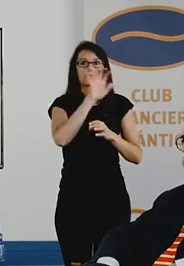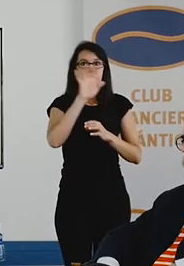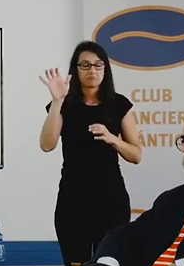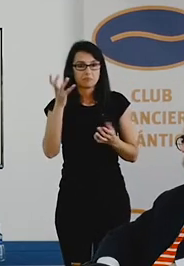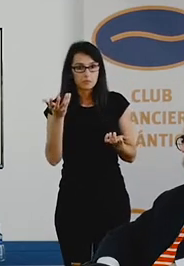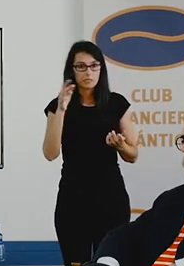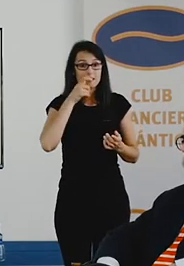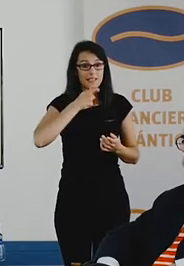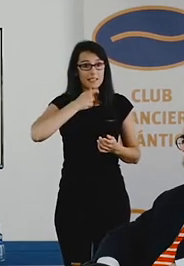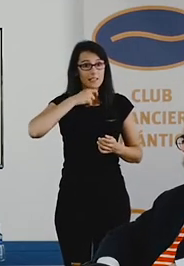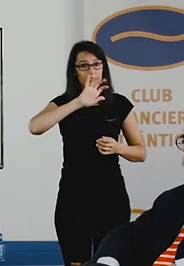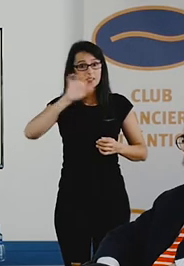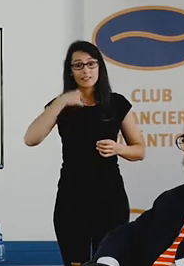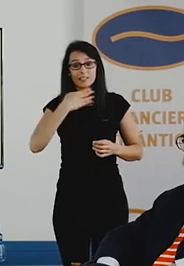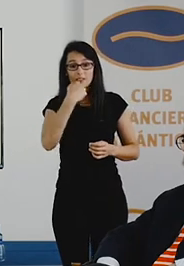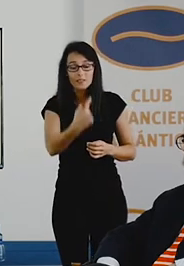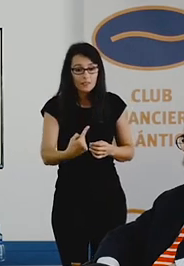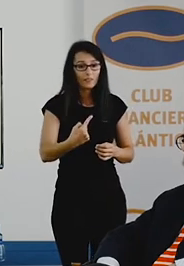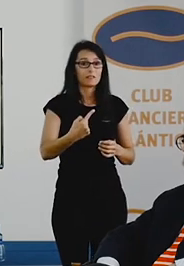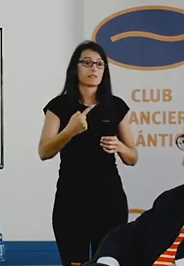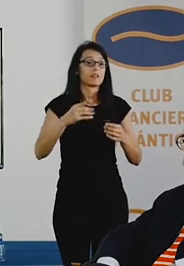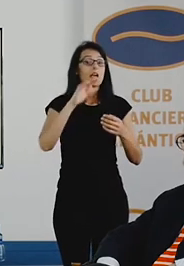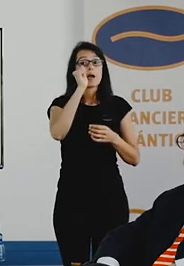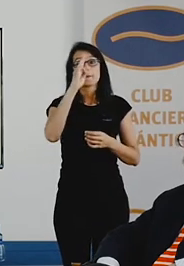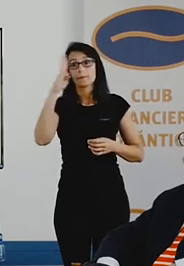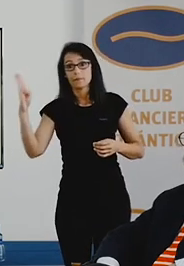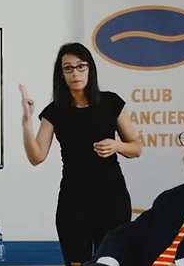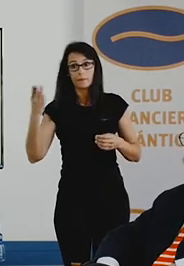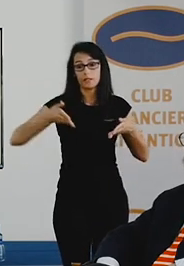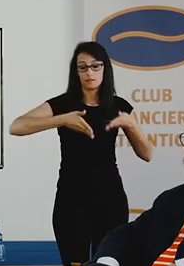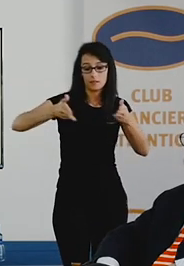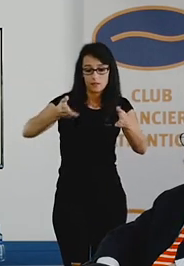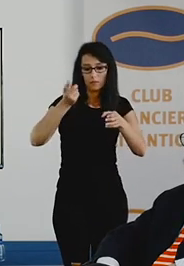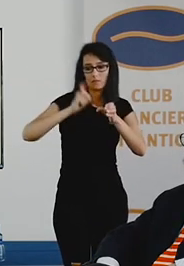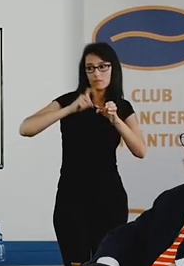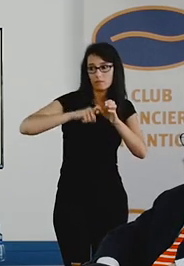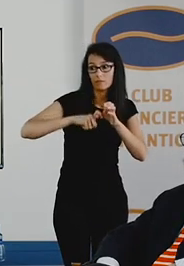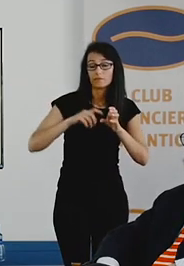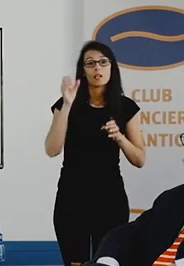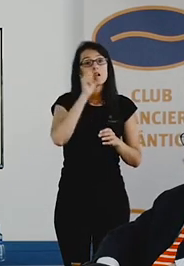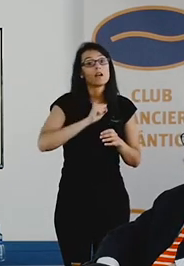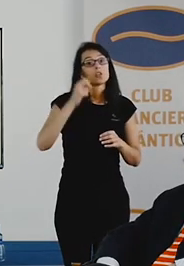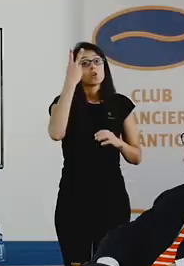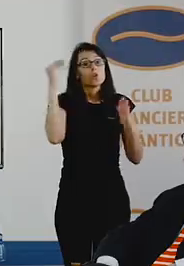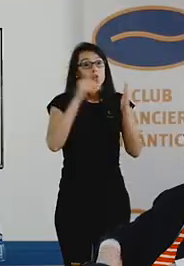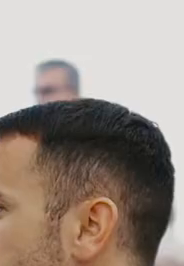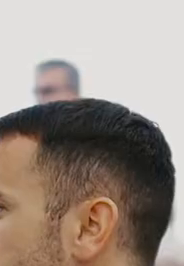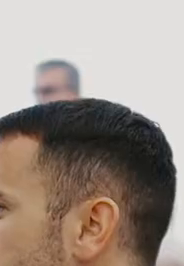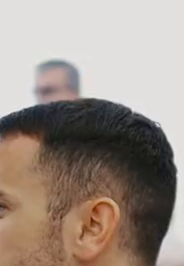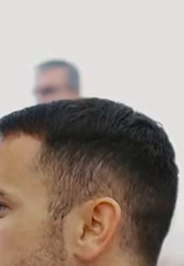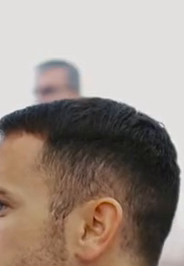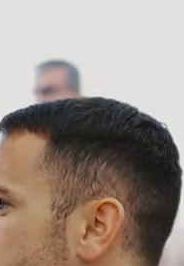Ways, que hacíamos el camino con un montón de aplicaciones y tal. Bueno, en 2019, con un cambio de patronato en el que estamos